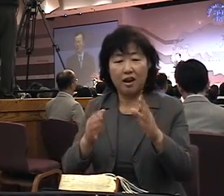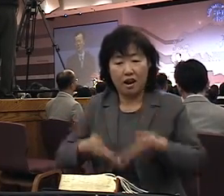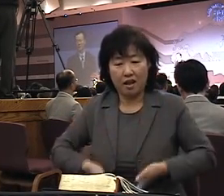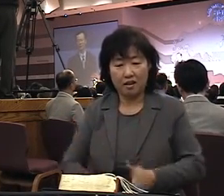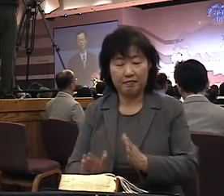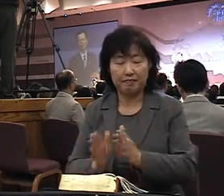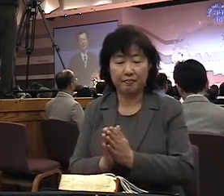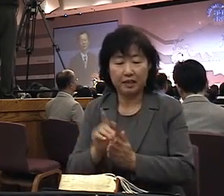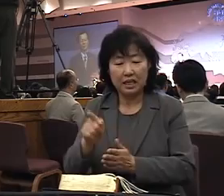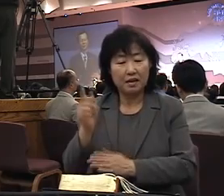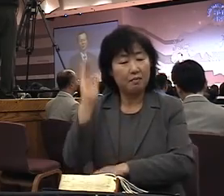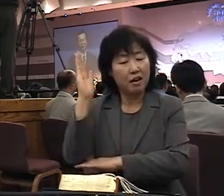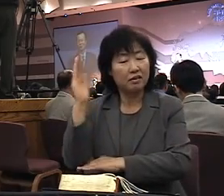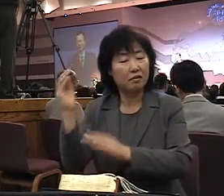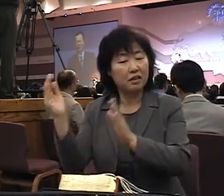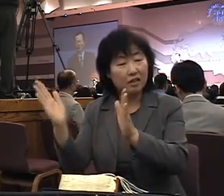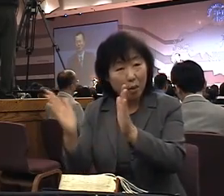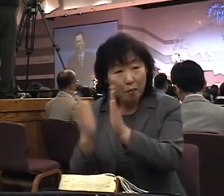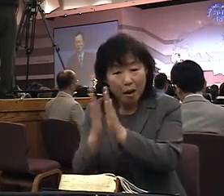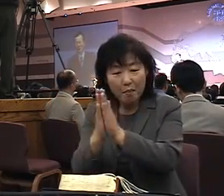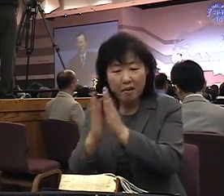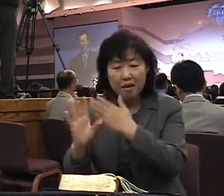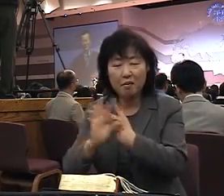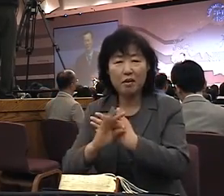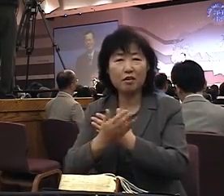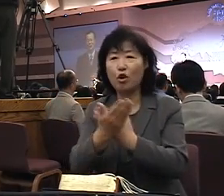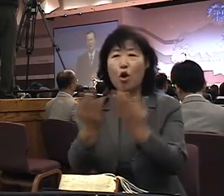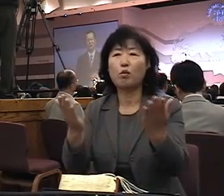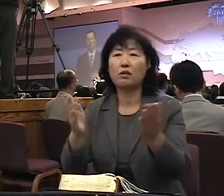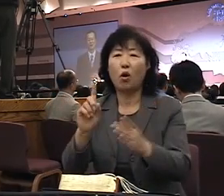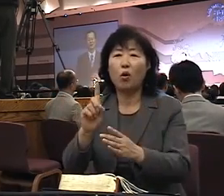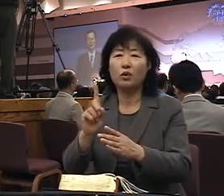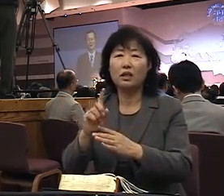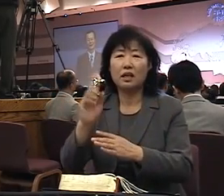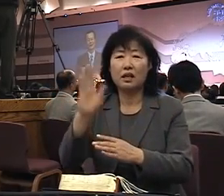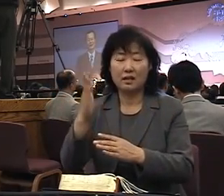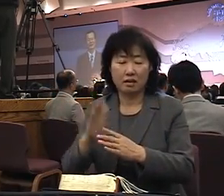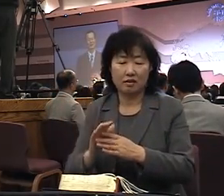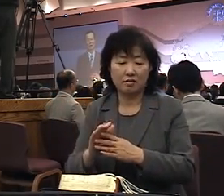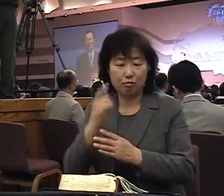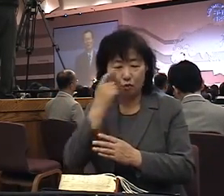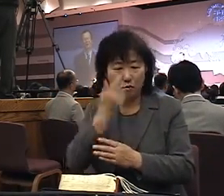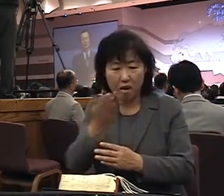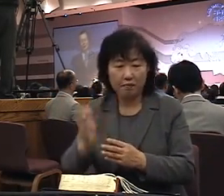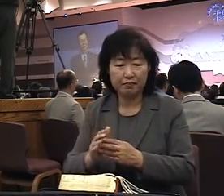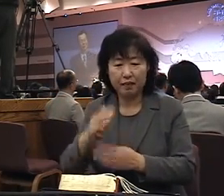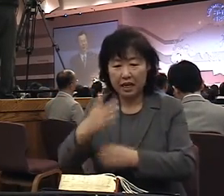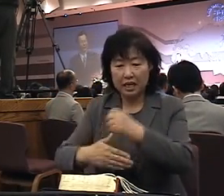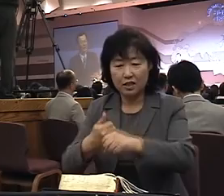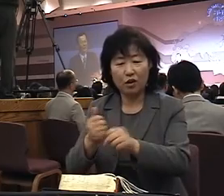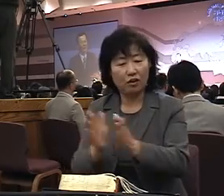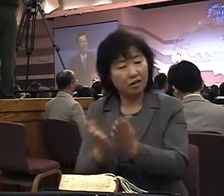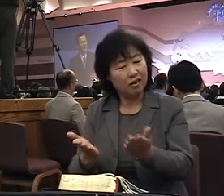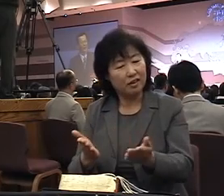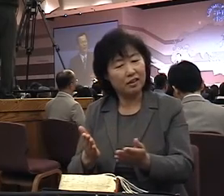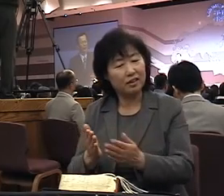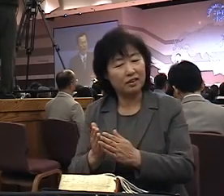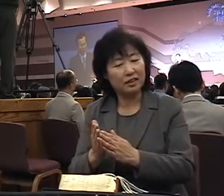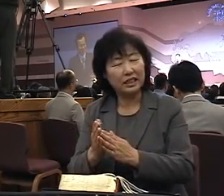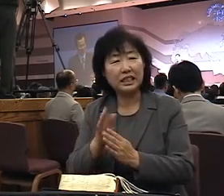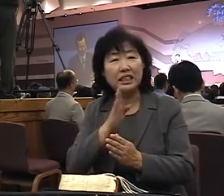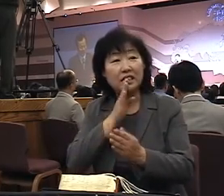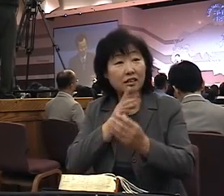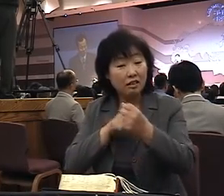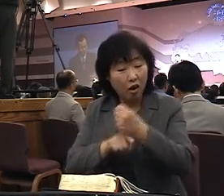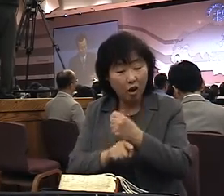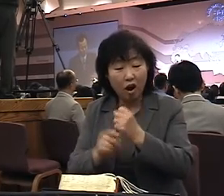이런 말씀을 접하게 되면 여러분은 어떠세요? 저는 이런 말씀을 접할 때마다 성경은 진리구나.